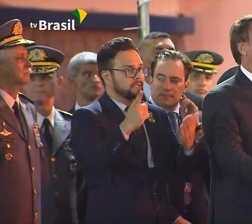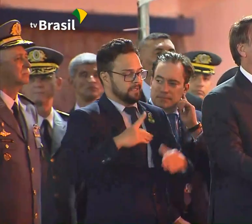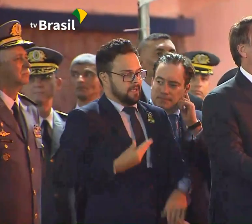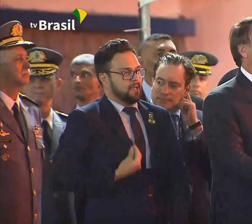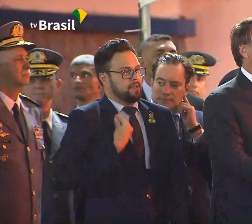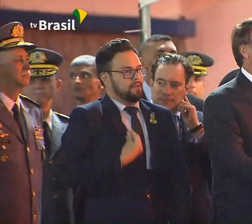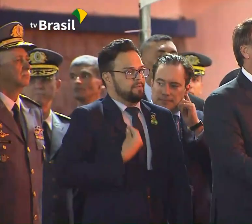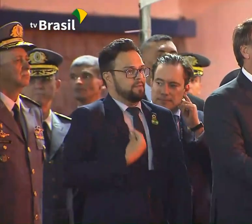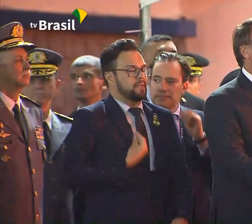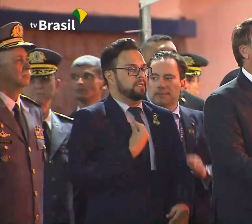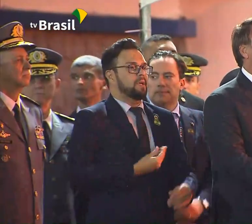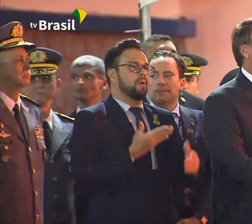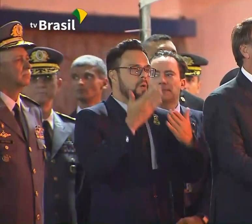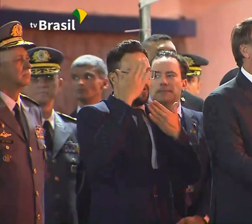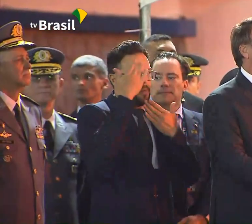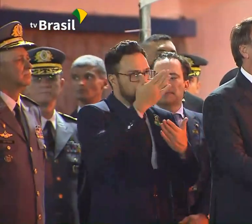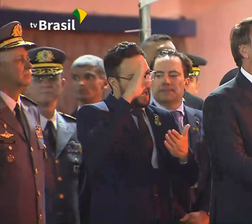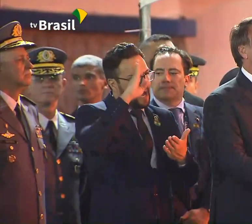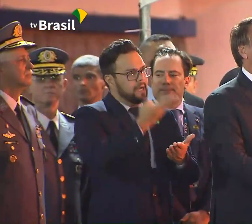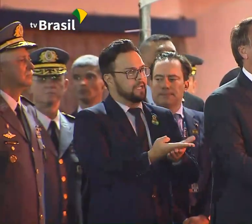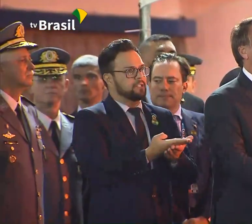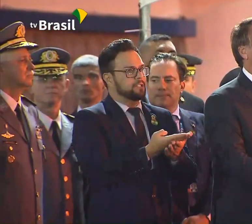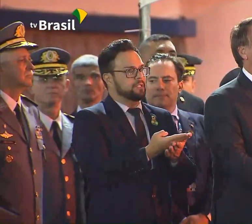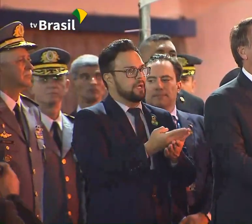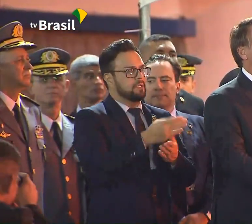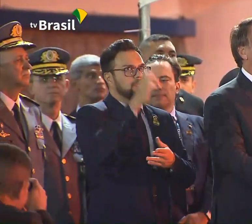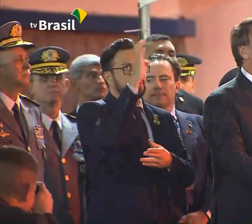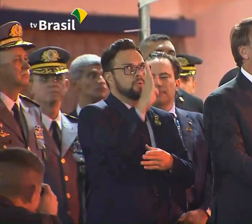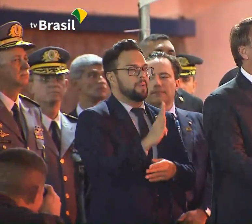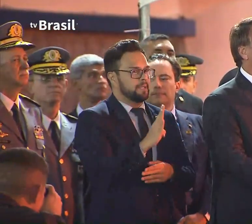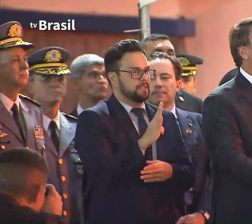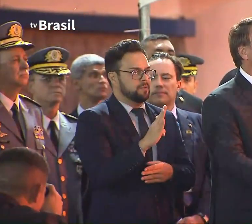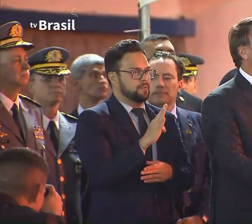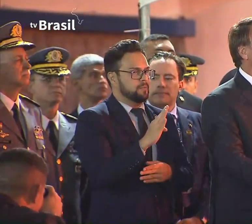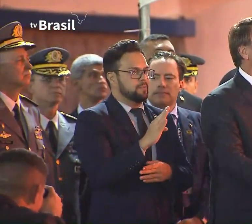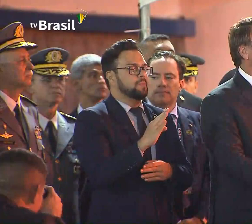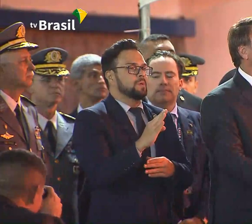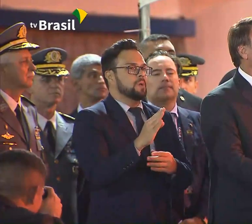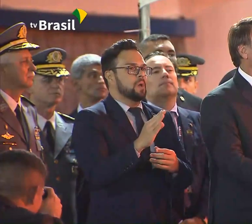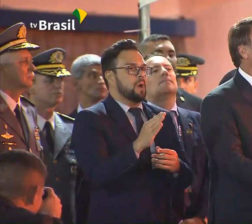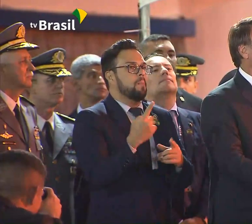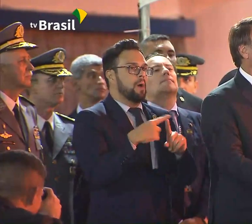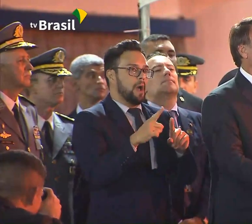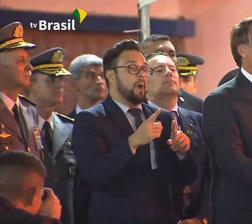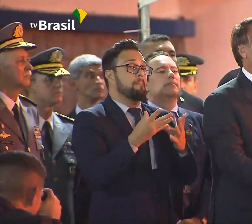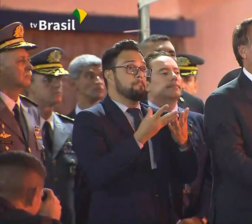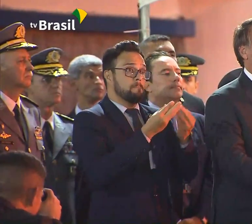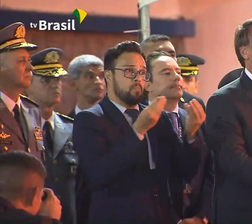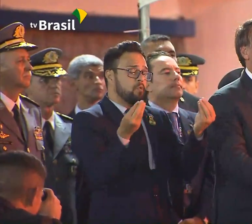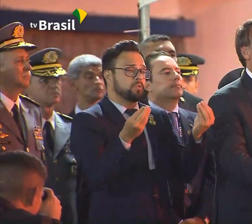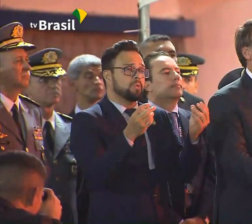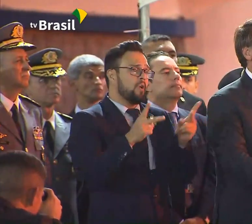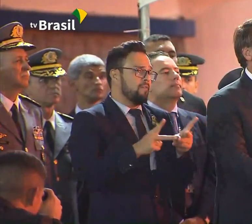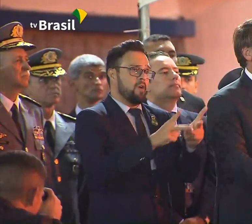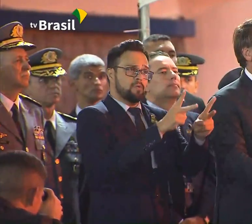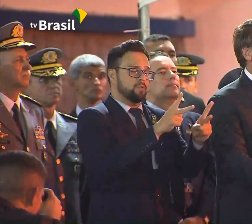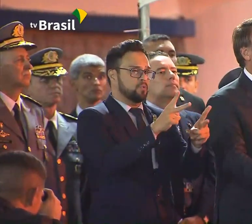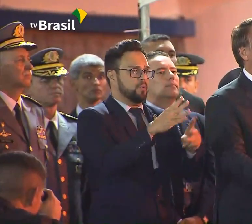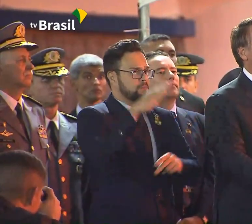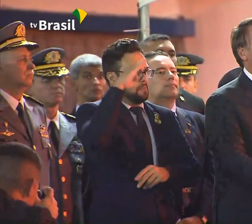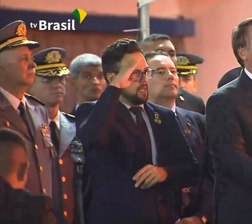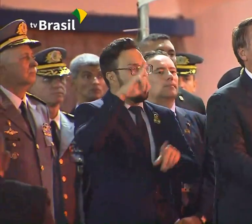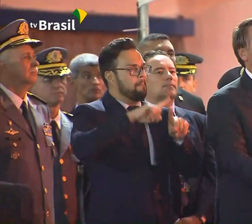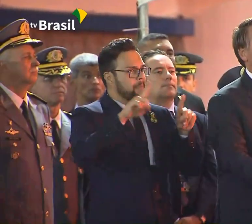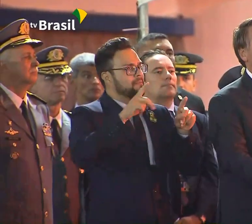existirem. Obrigado por acreditar na sua pátria. Muitos não seguirão a carreira militar, mas